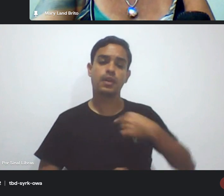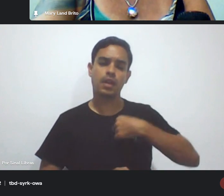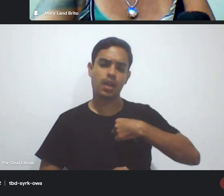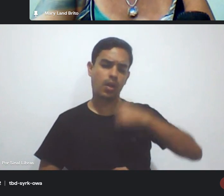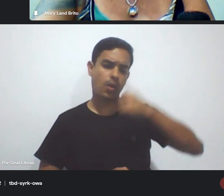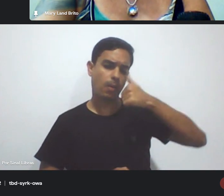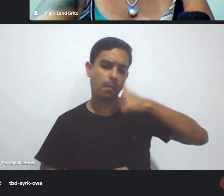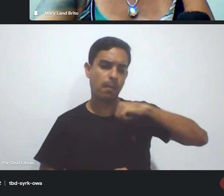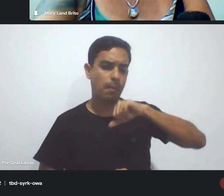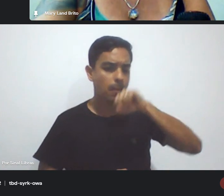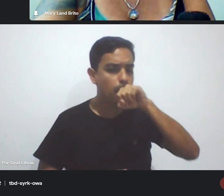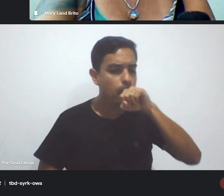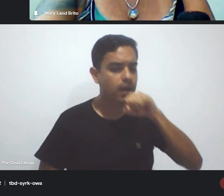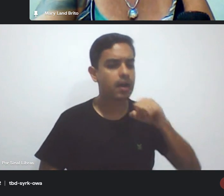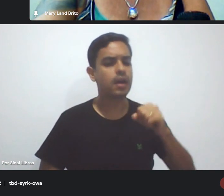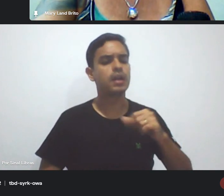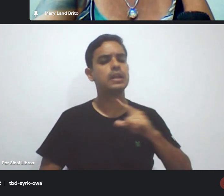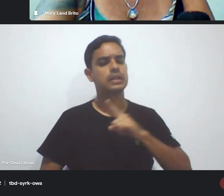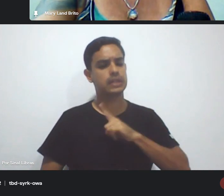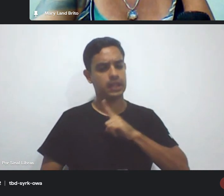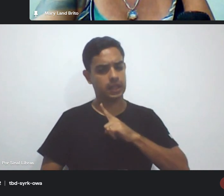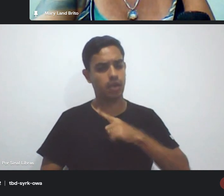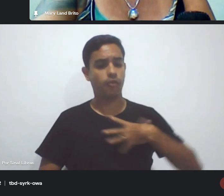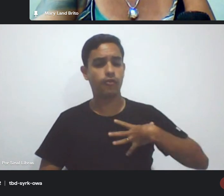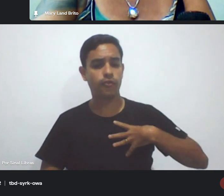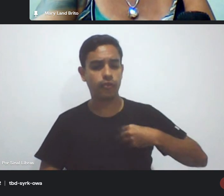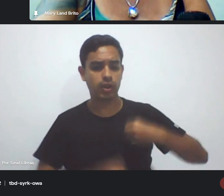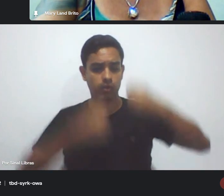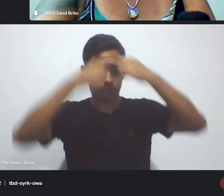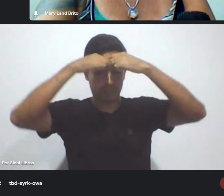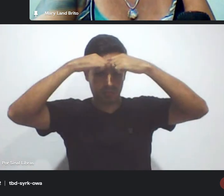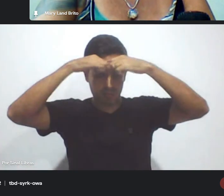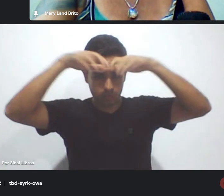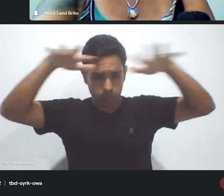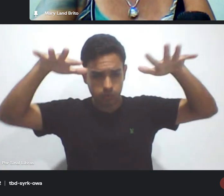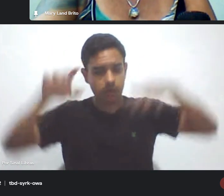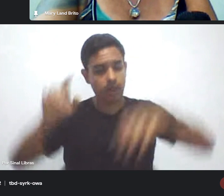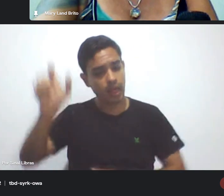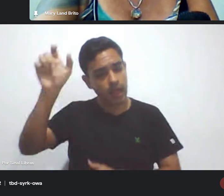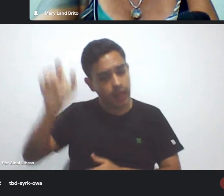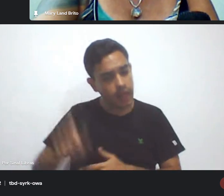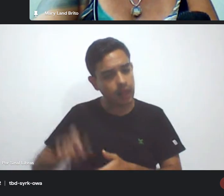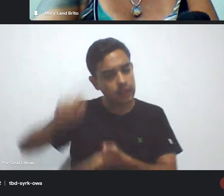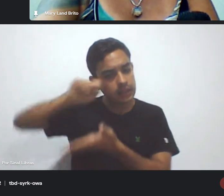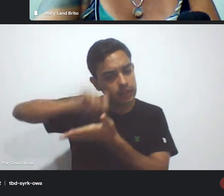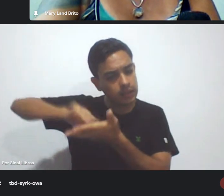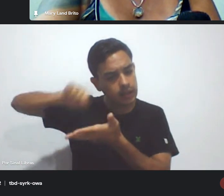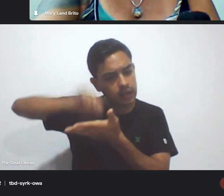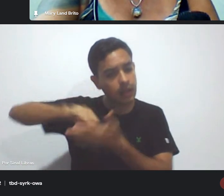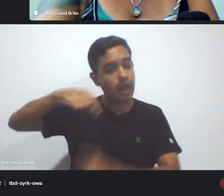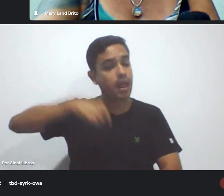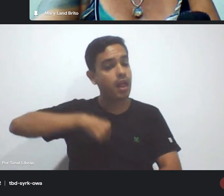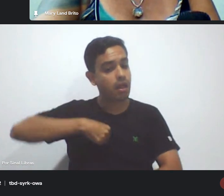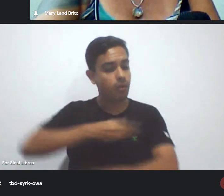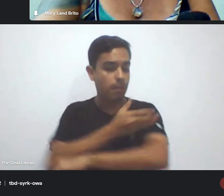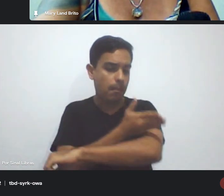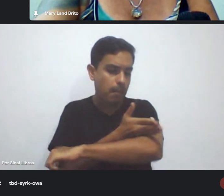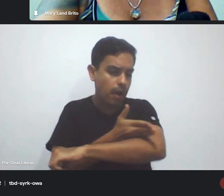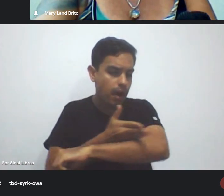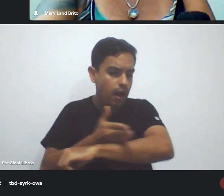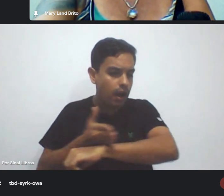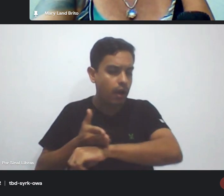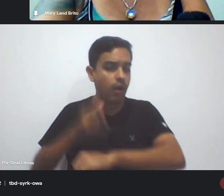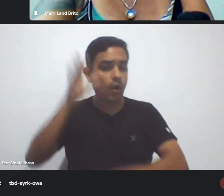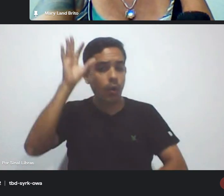atípica, tenho um filho com autismo, ele é escritor, tá? E sou branca, tenho os cabelos